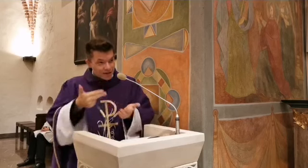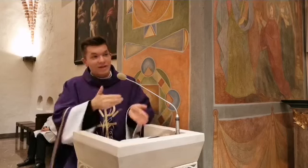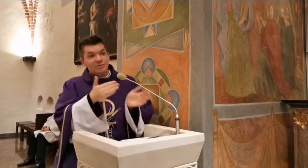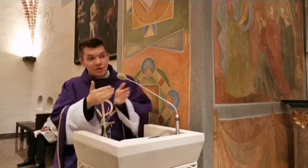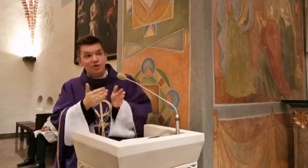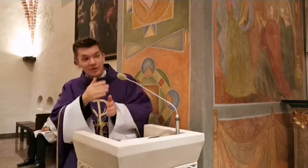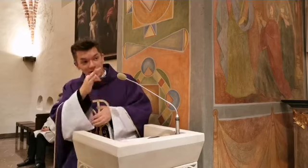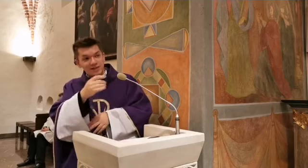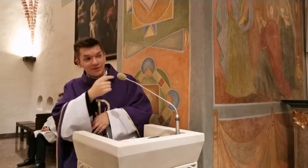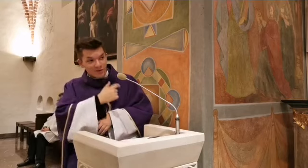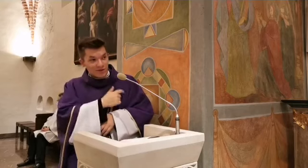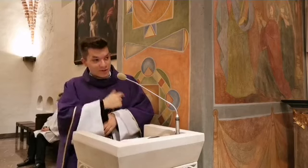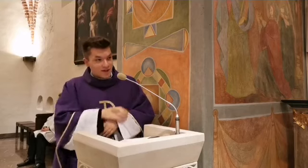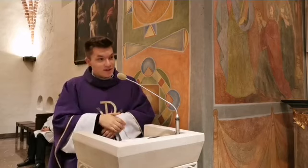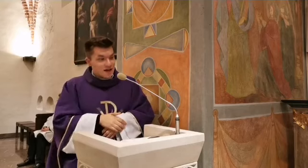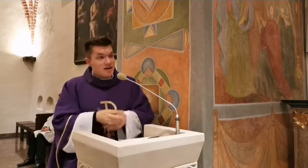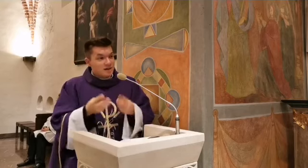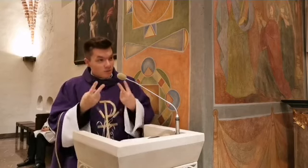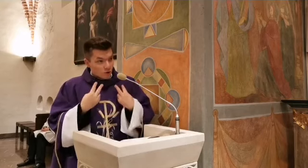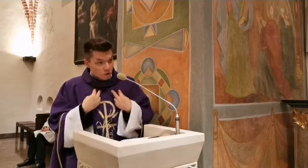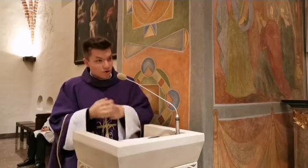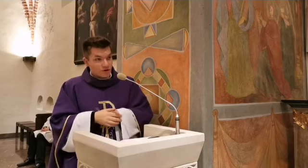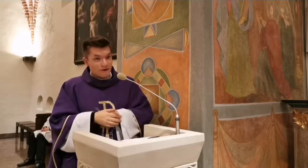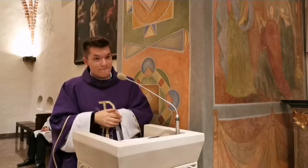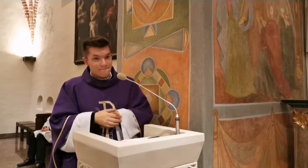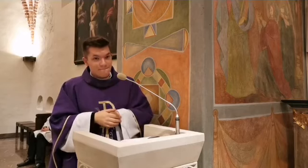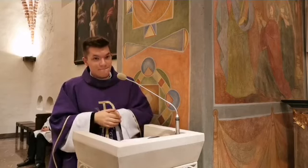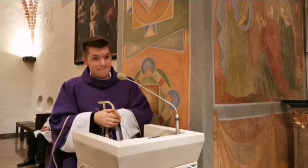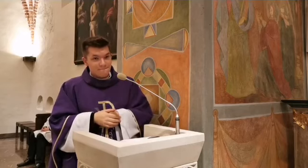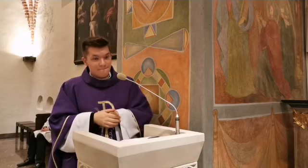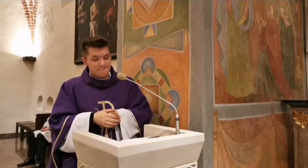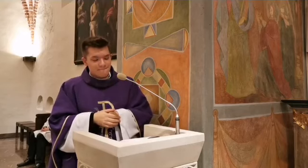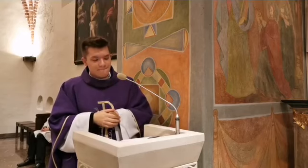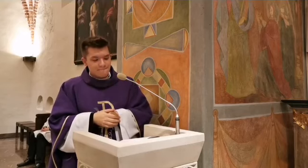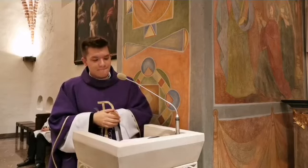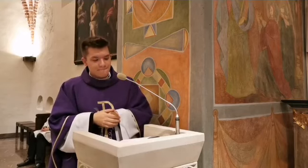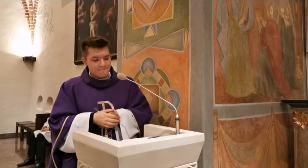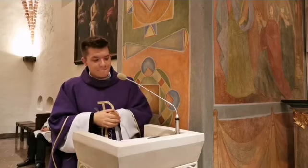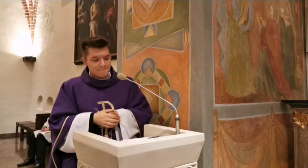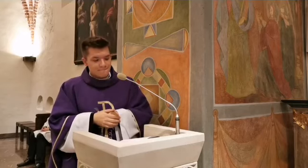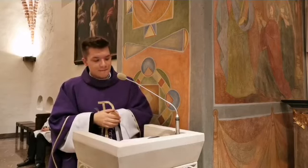na temat przygotowania swojego serca pokornie?